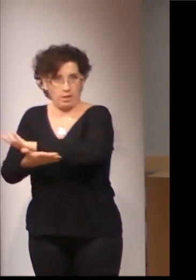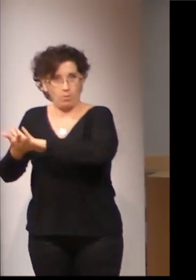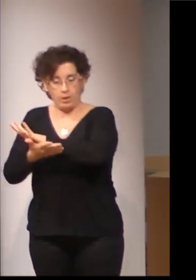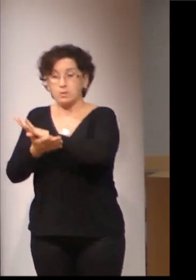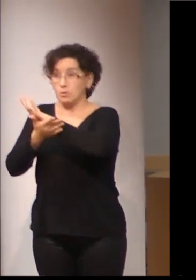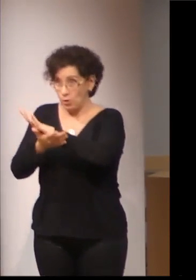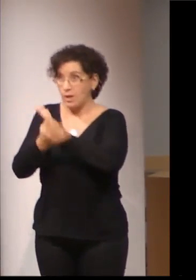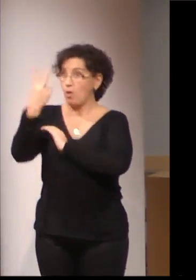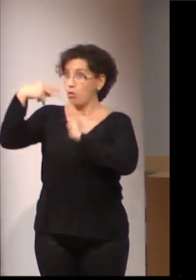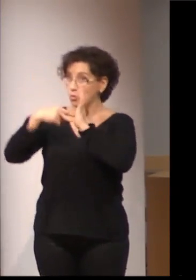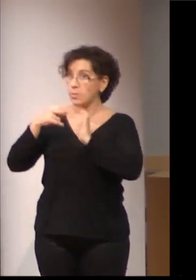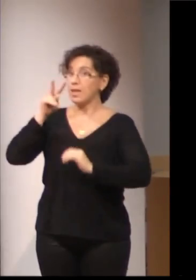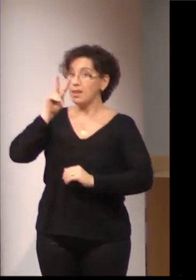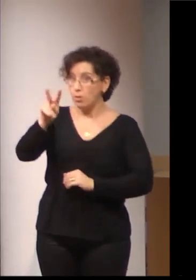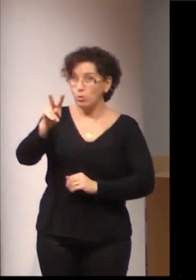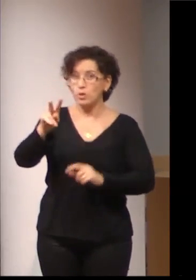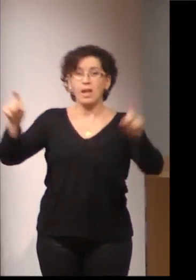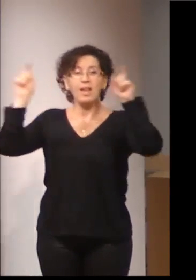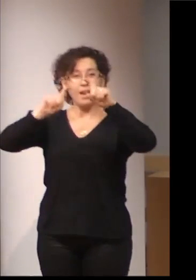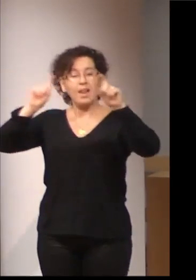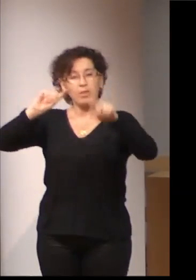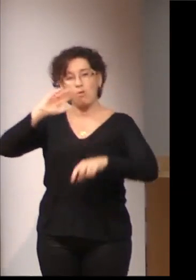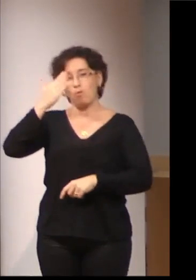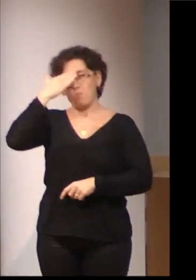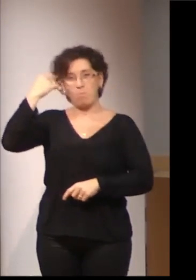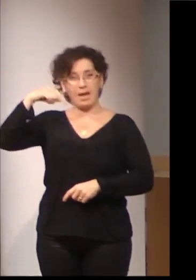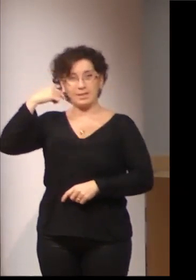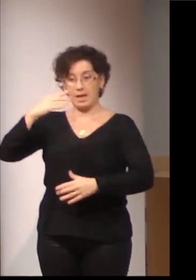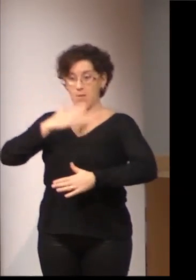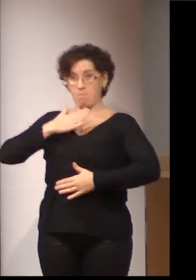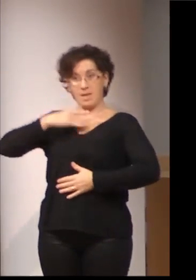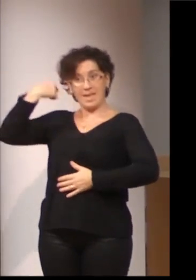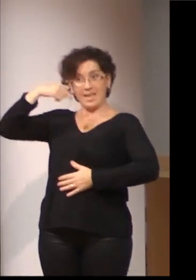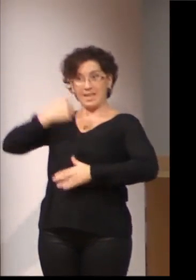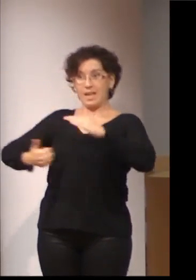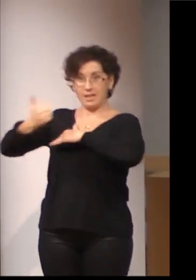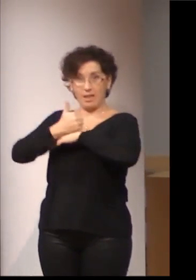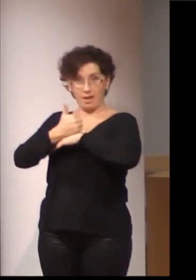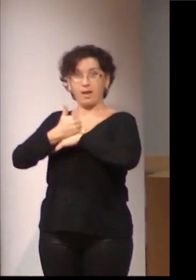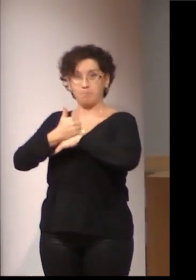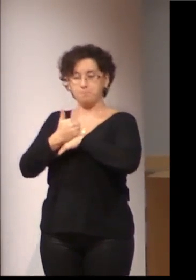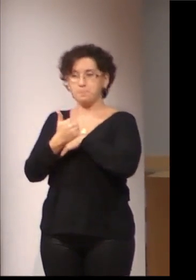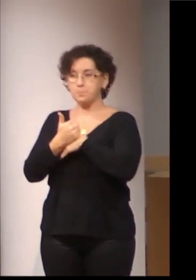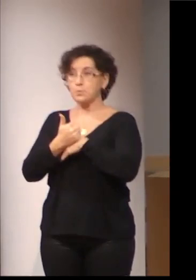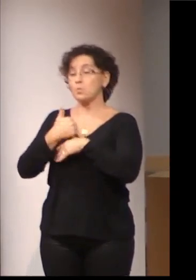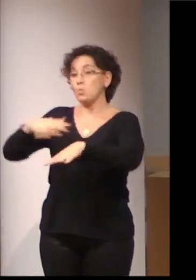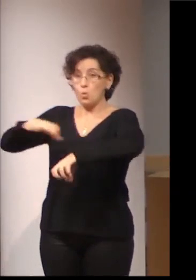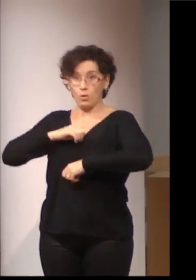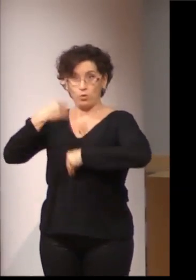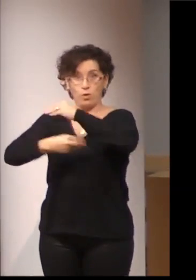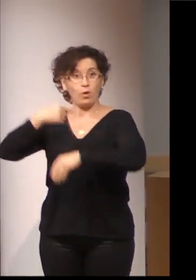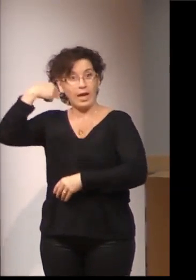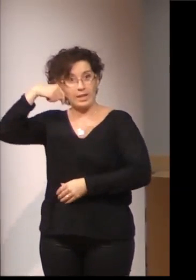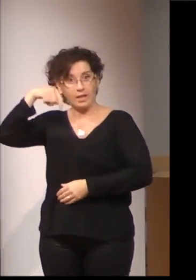2002, la lección magistral de mi cátedra de escuela universitaria, cuando me hice catedrático de escuela